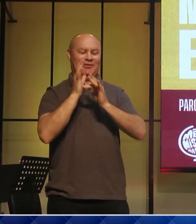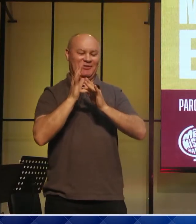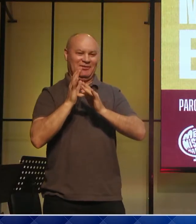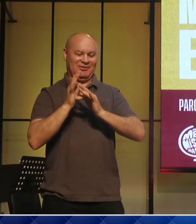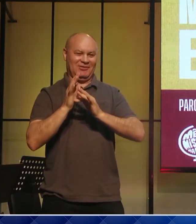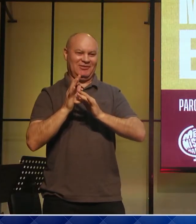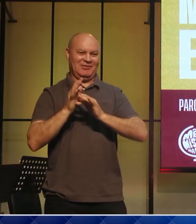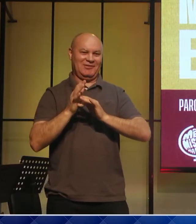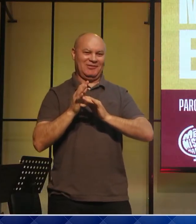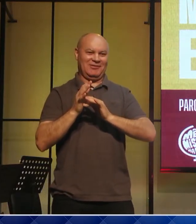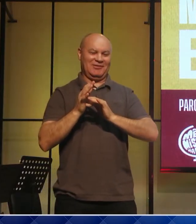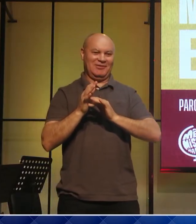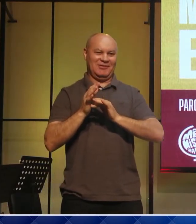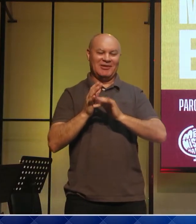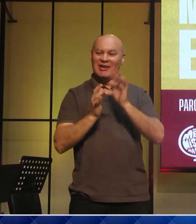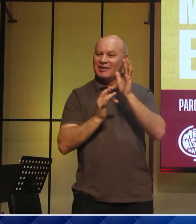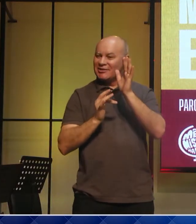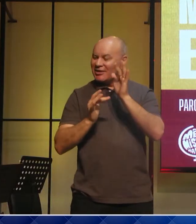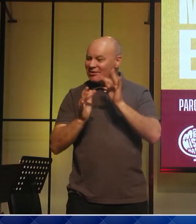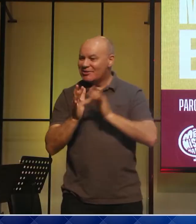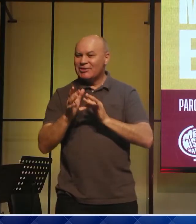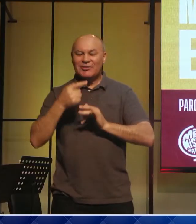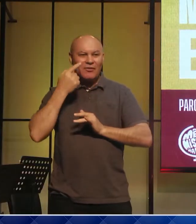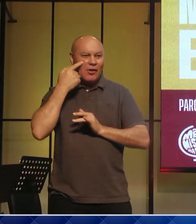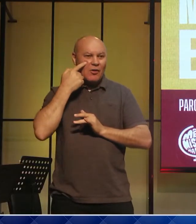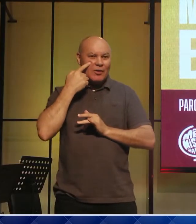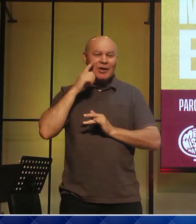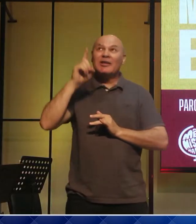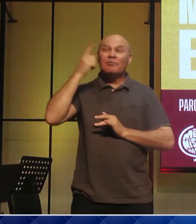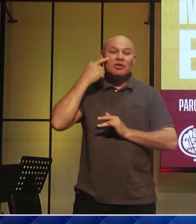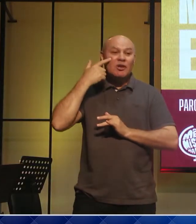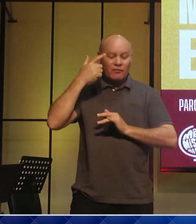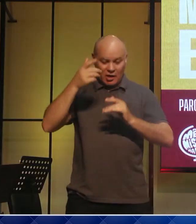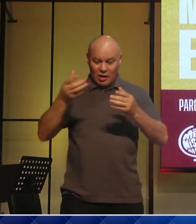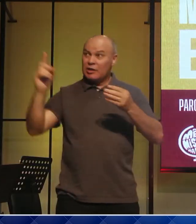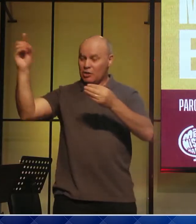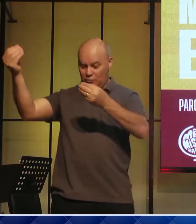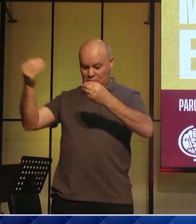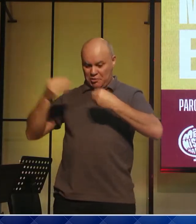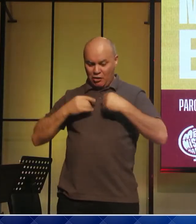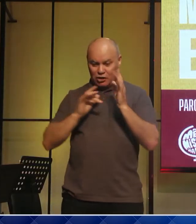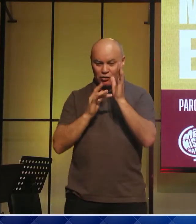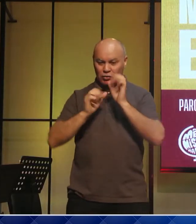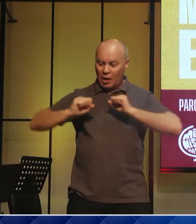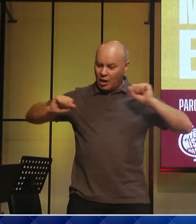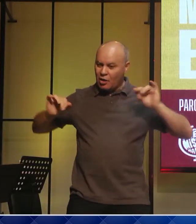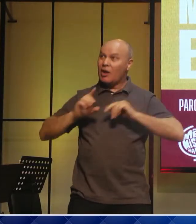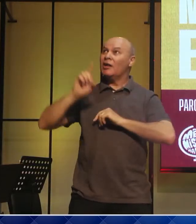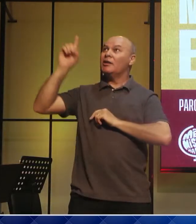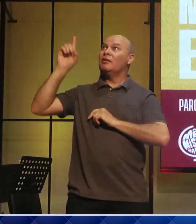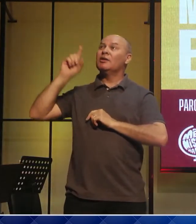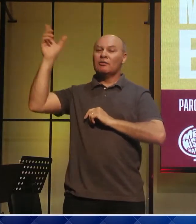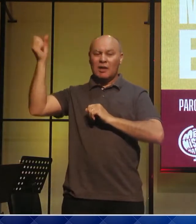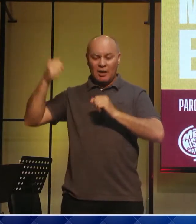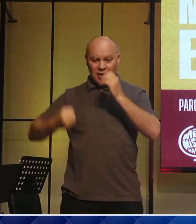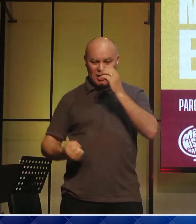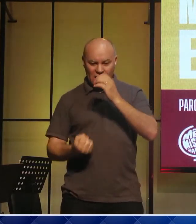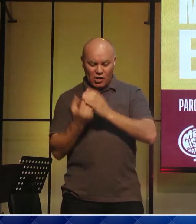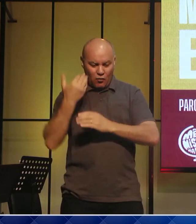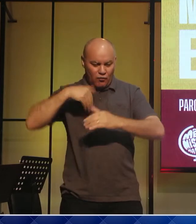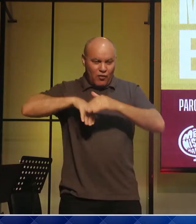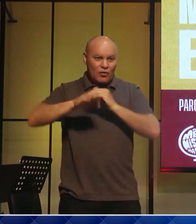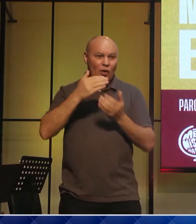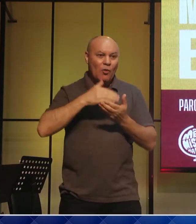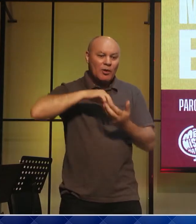para que vejam a minha glória que me conferiste, porque me amaste antes da fundação do mundo. Pai